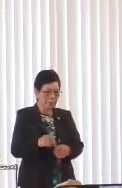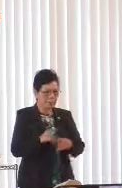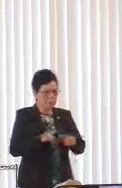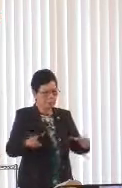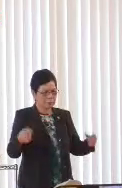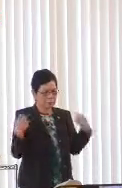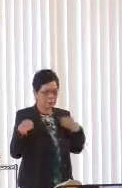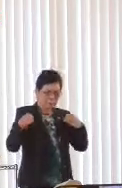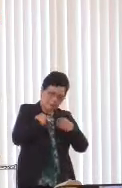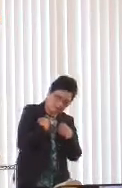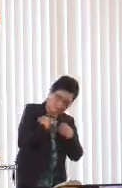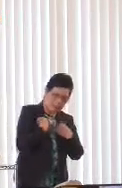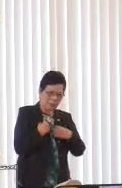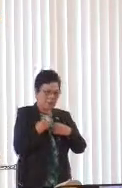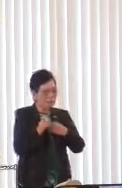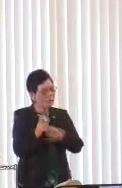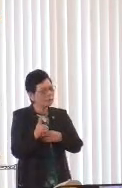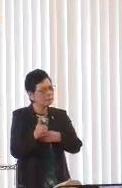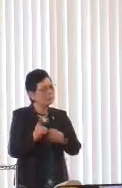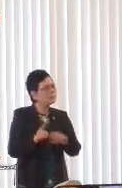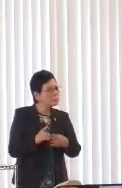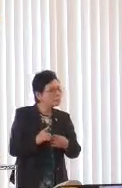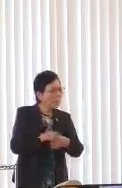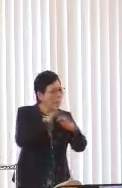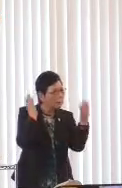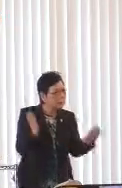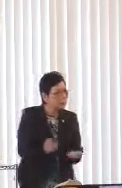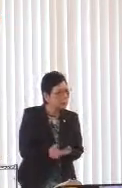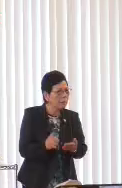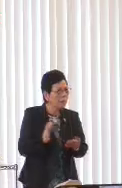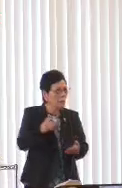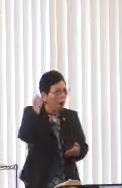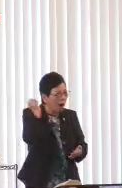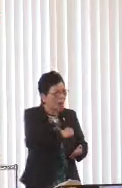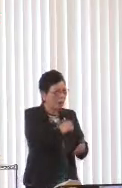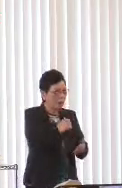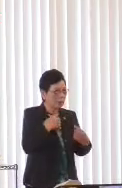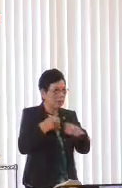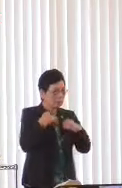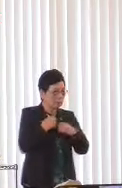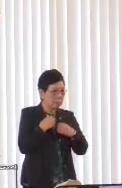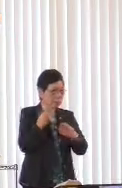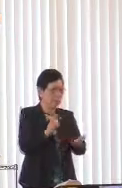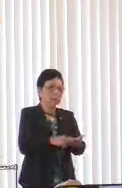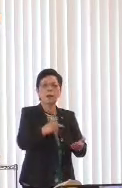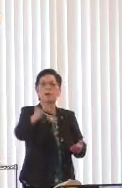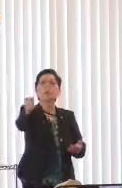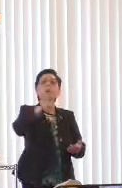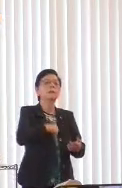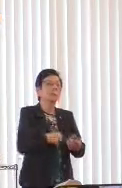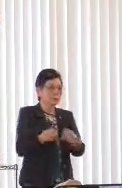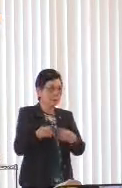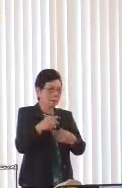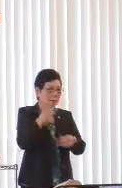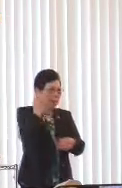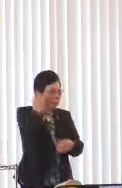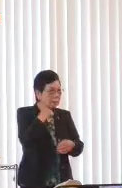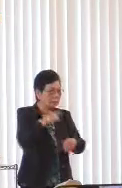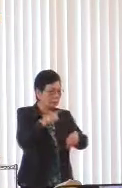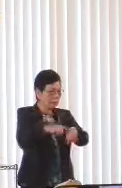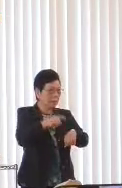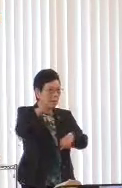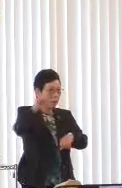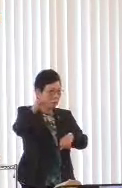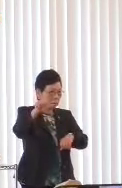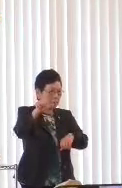なくなっちゃったりするんですね。私の場合はもうその日の朝、だいたい朝5時の